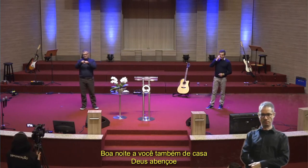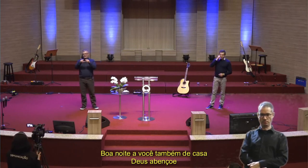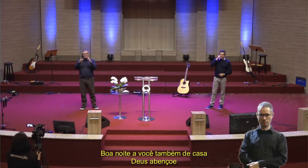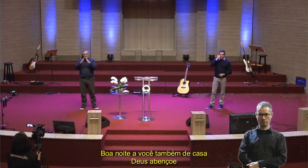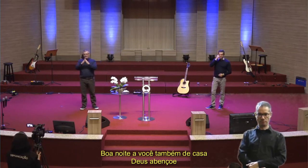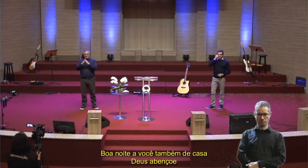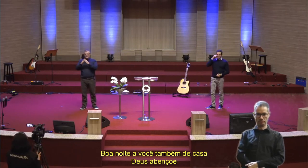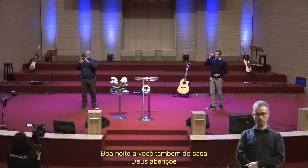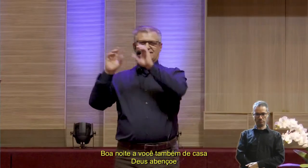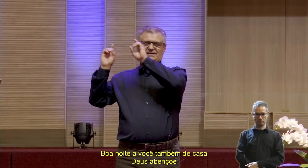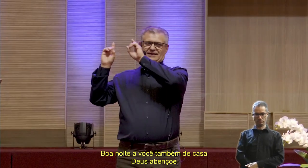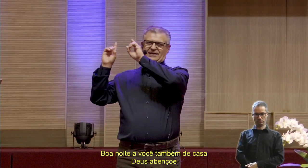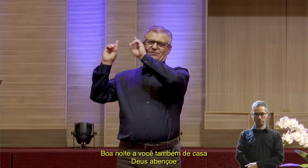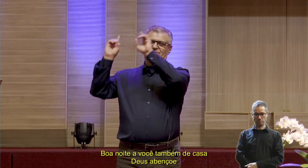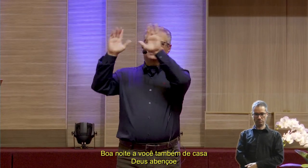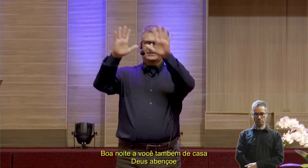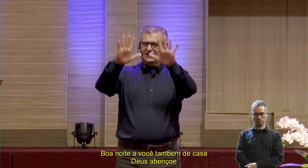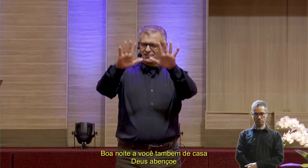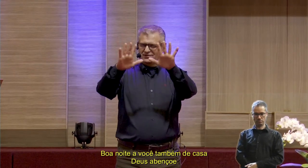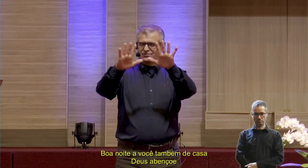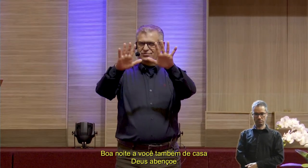também de casa. Deus abençoe.